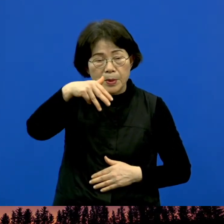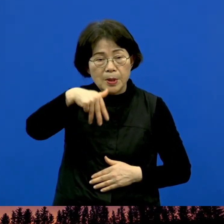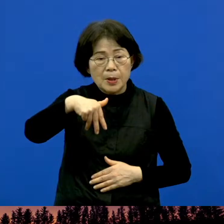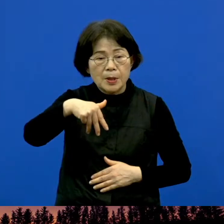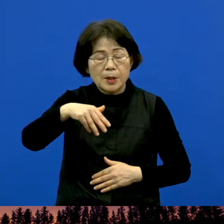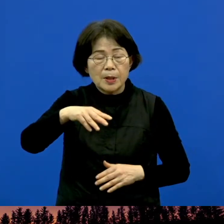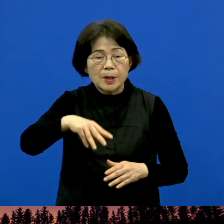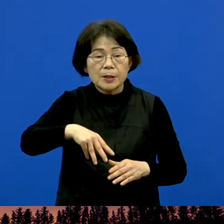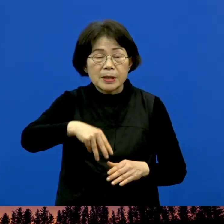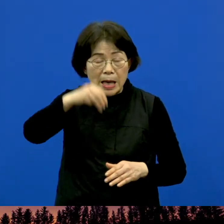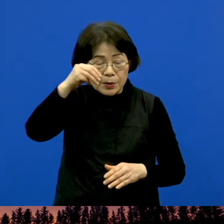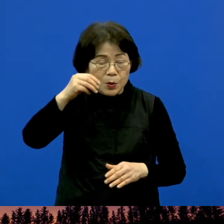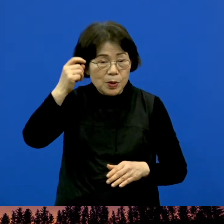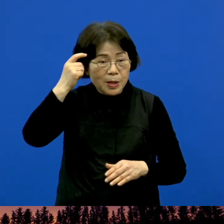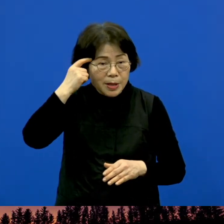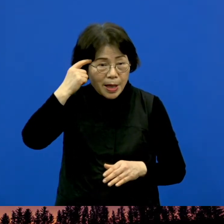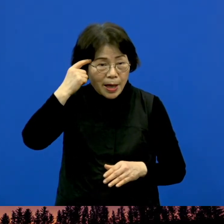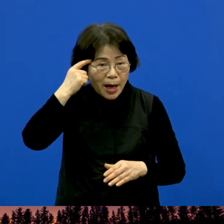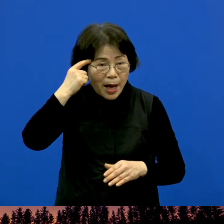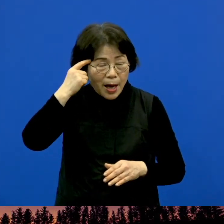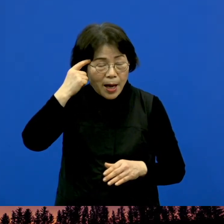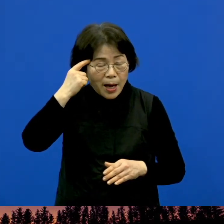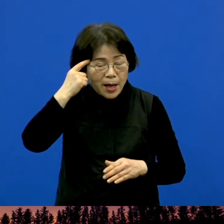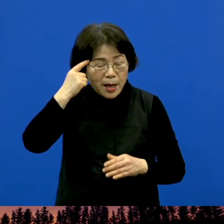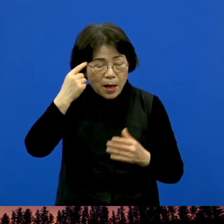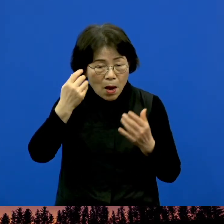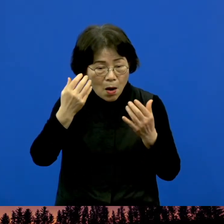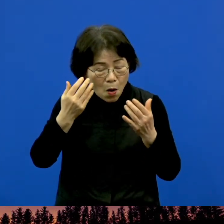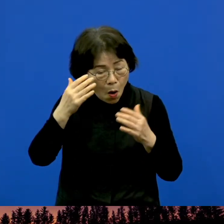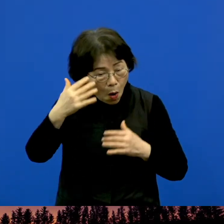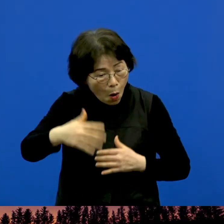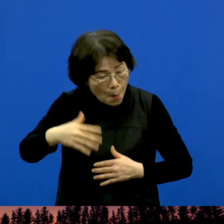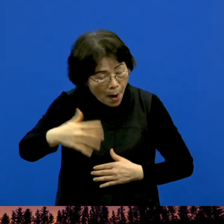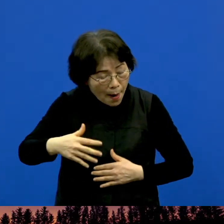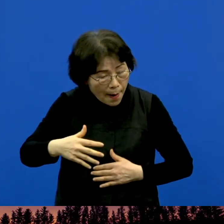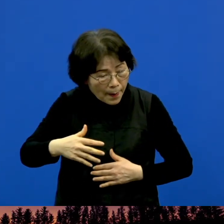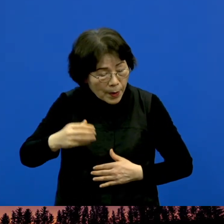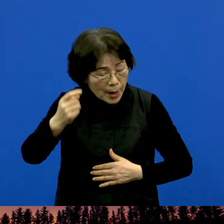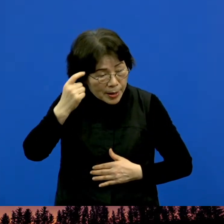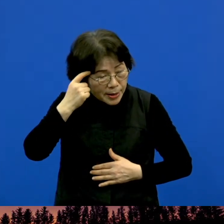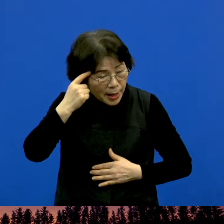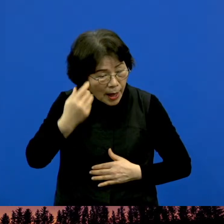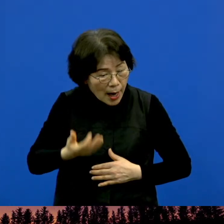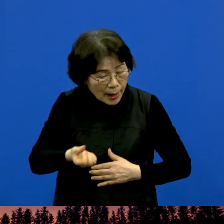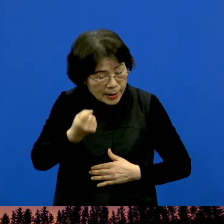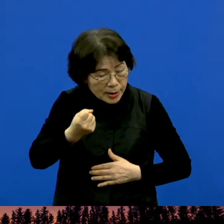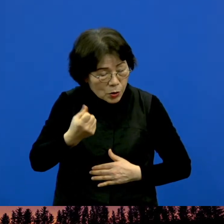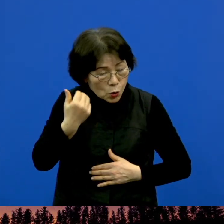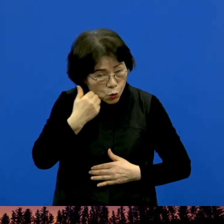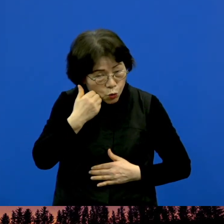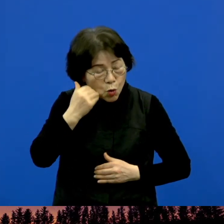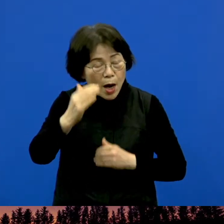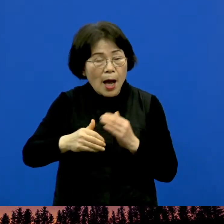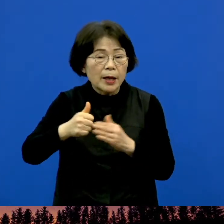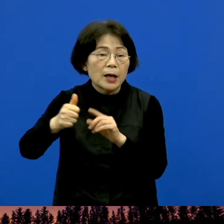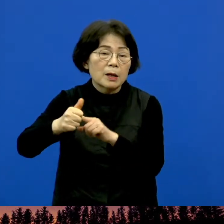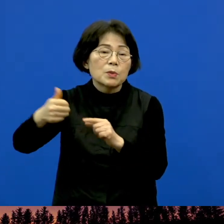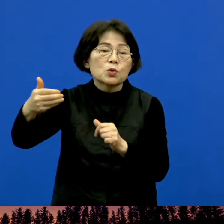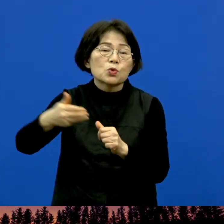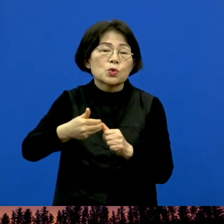그런 생각, 이 어마어마한 이 발상을 뛰어넘는 이런 생각들이 어디서 하나님으로부터 오는 거죠.